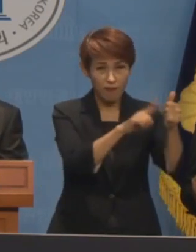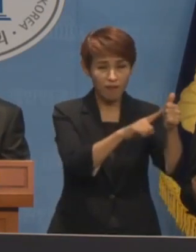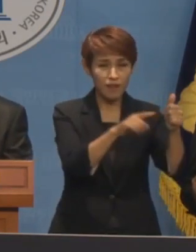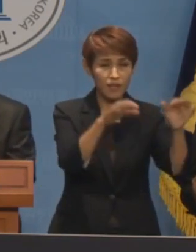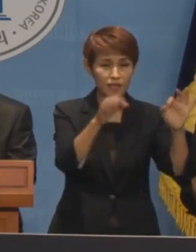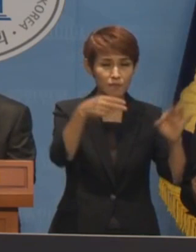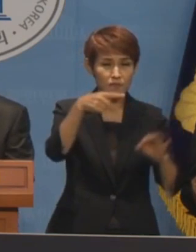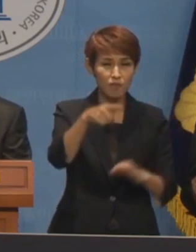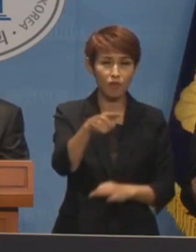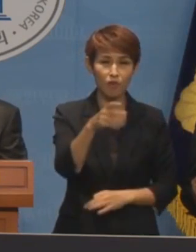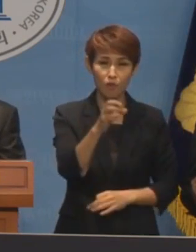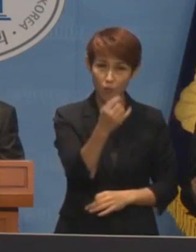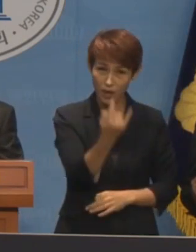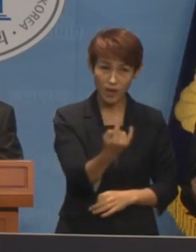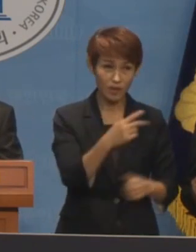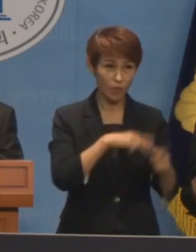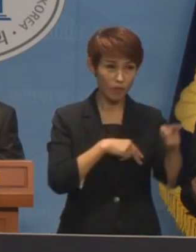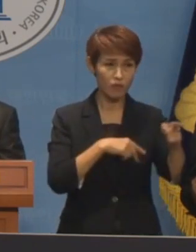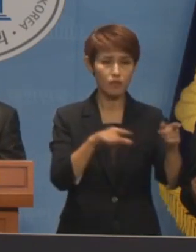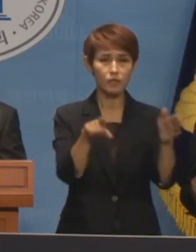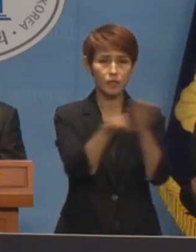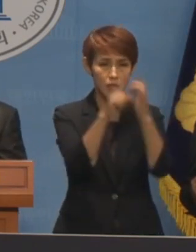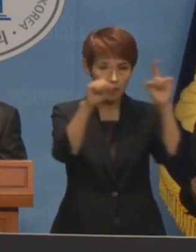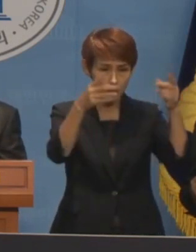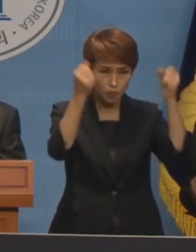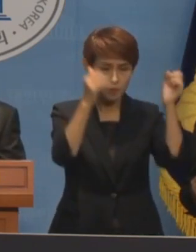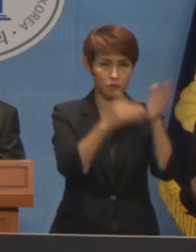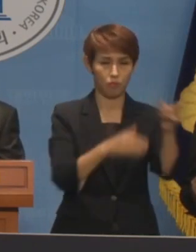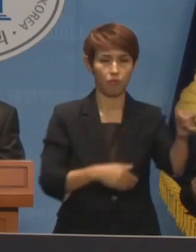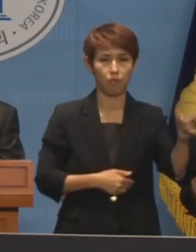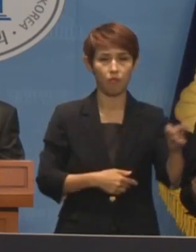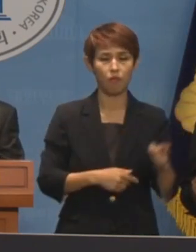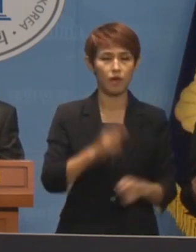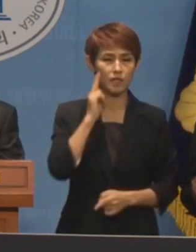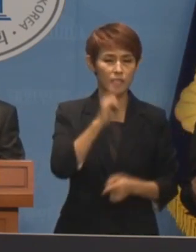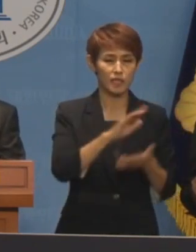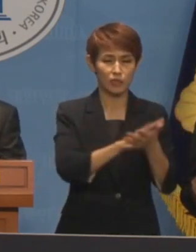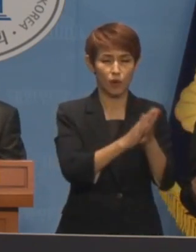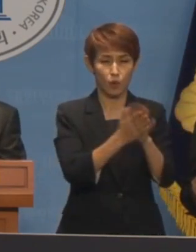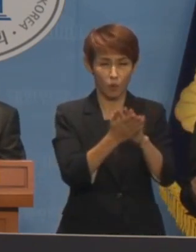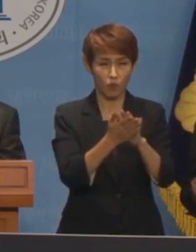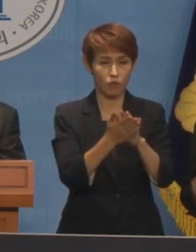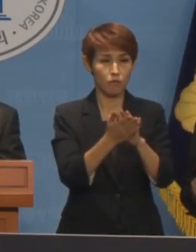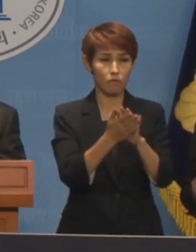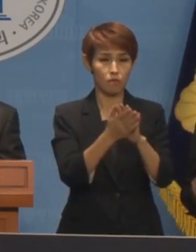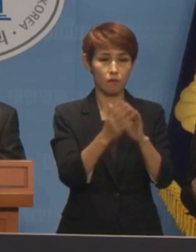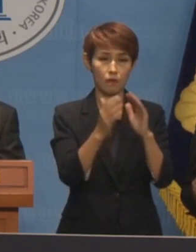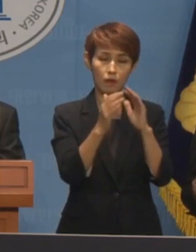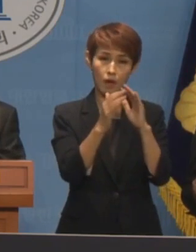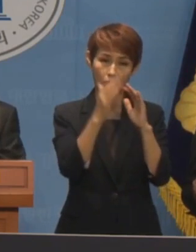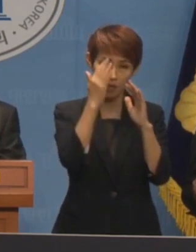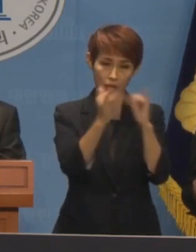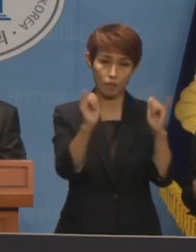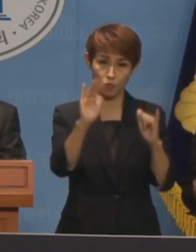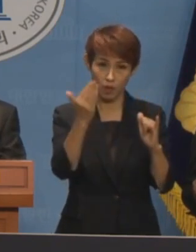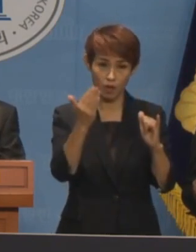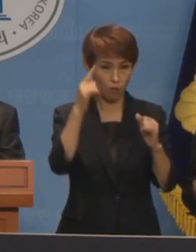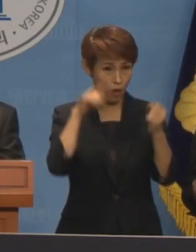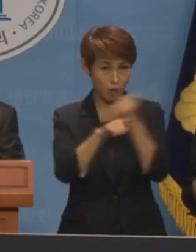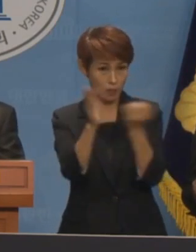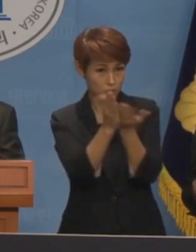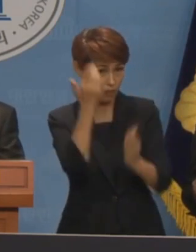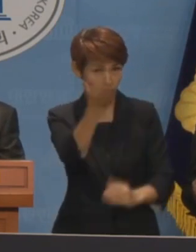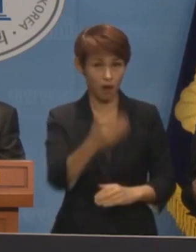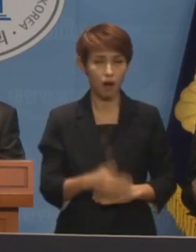김성애 의원께 묻습니다. 진화론은 교과에서 실려 있으니 그러면 과학적인 것입니까?